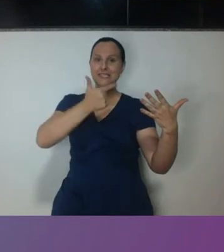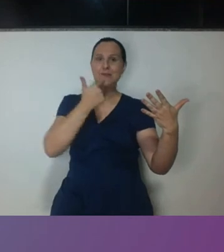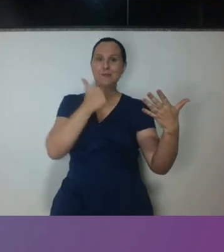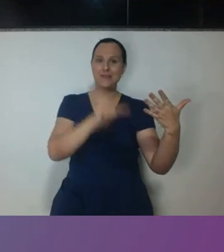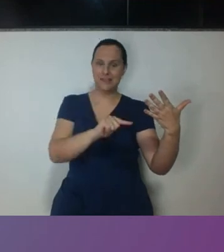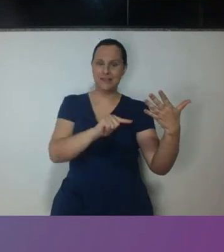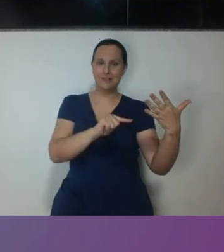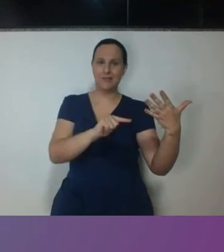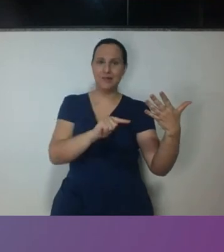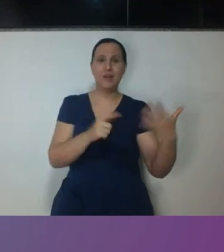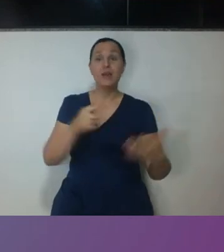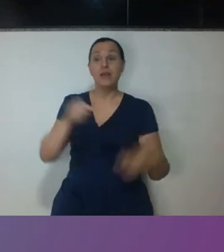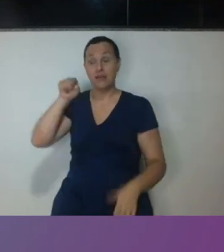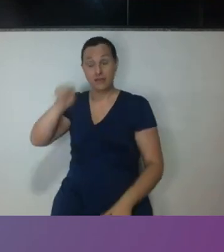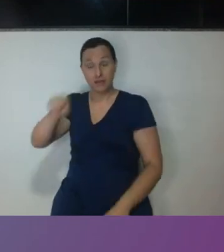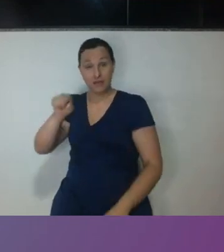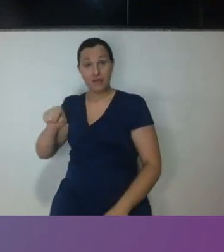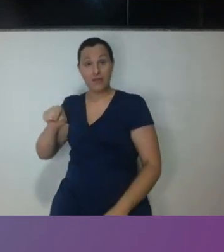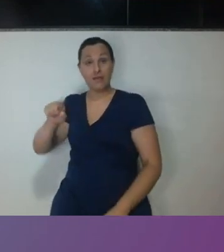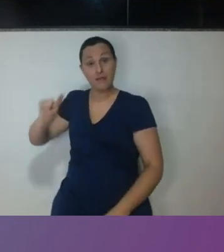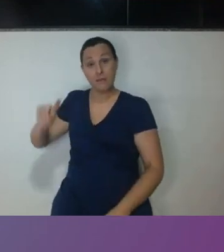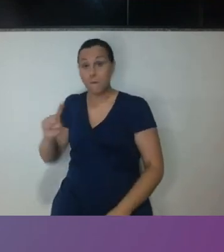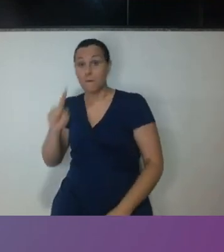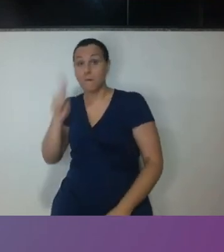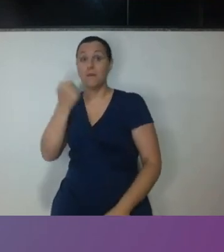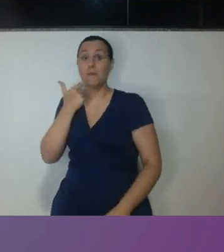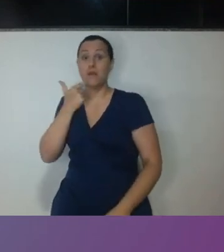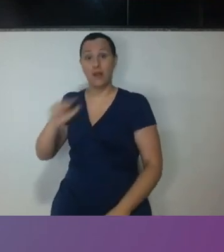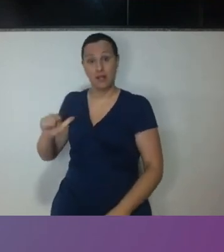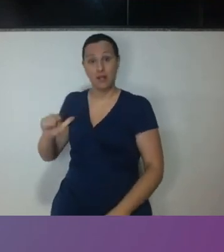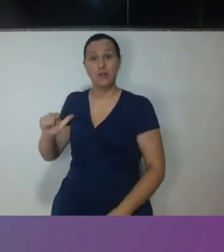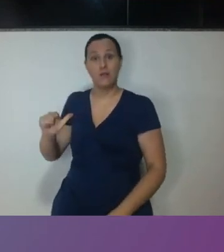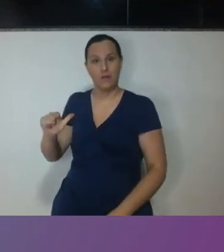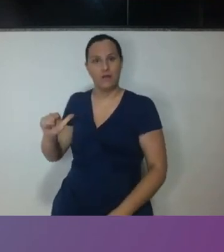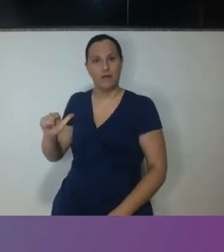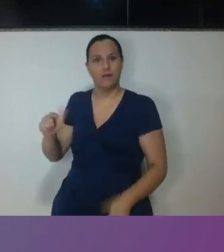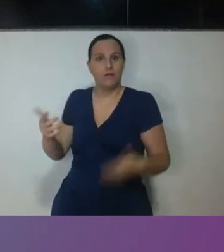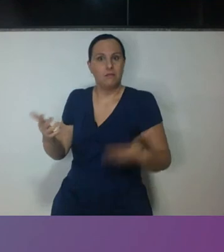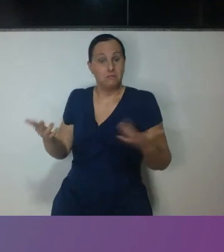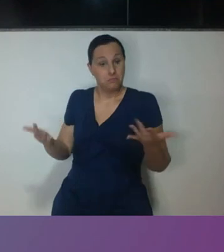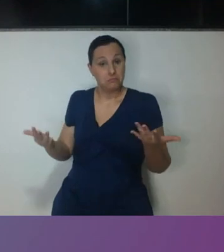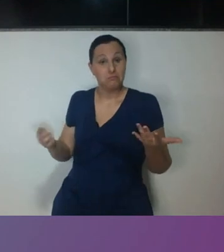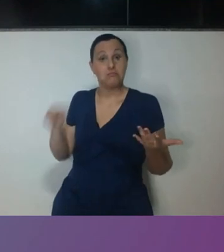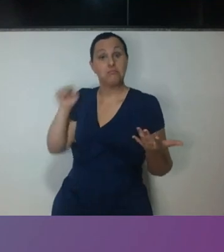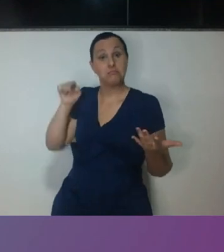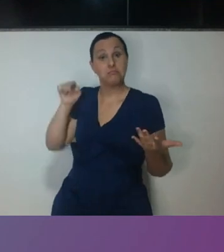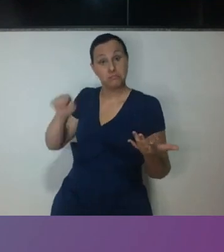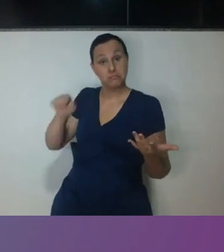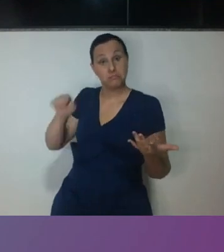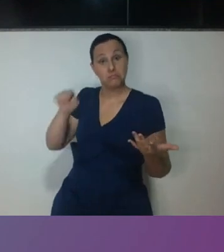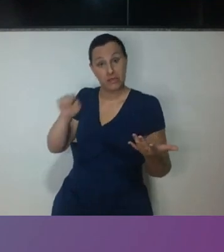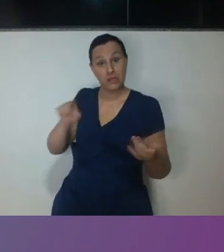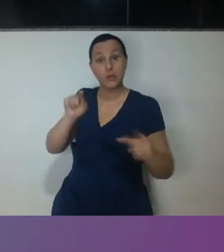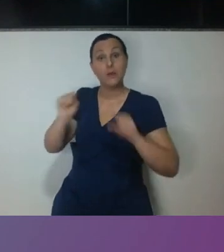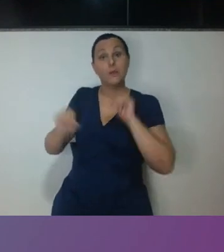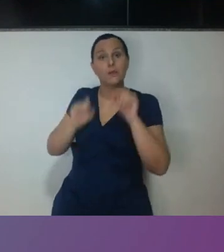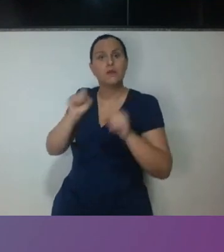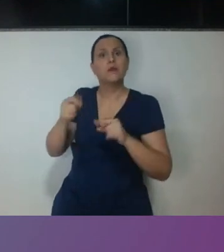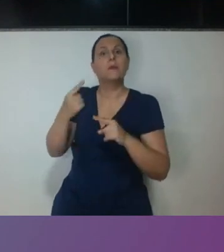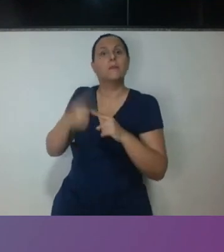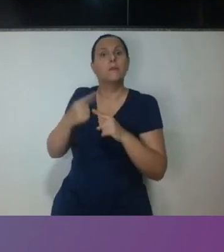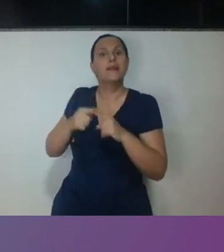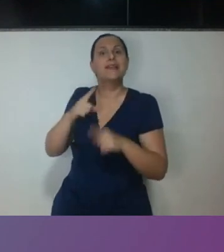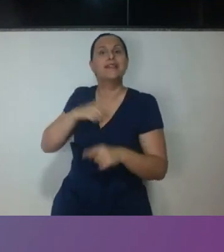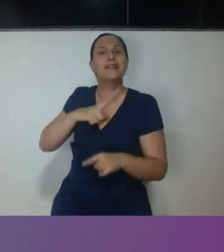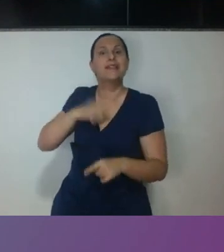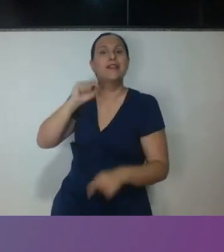língua do que nós mesmos? Aí entra naquela questão do fenômeno da assimetria direcional. A gente